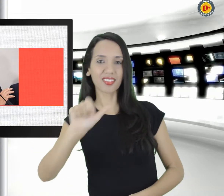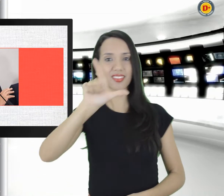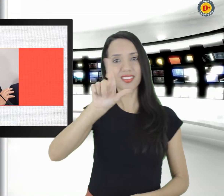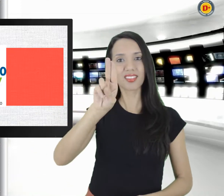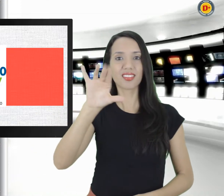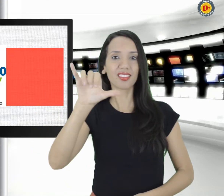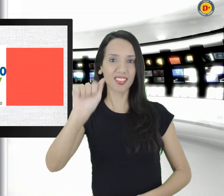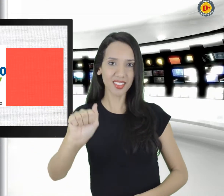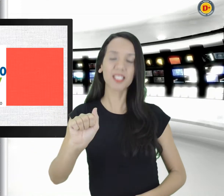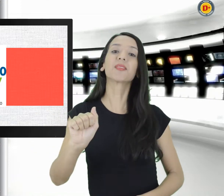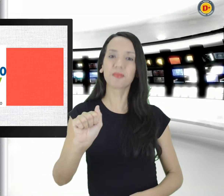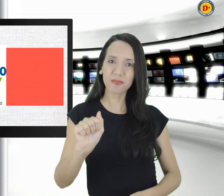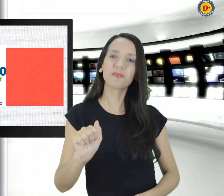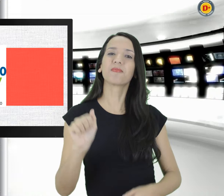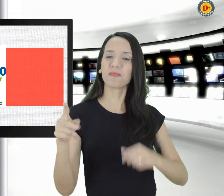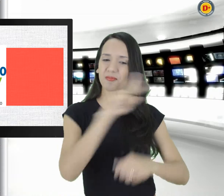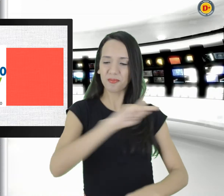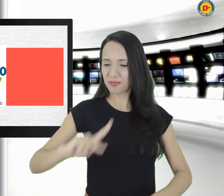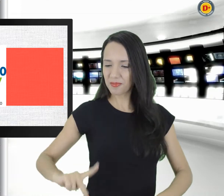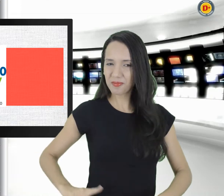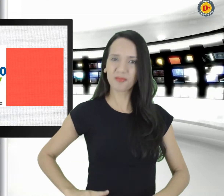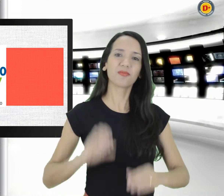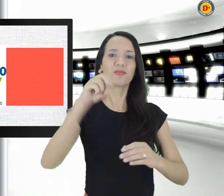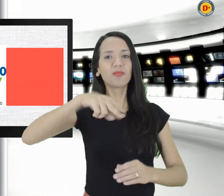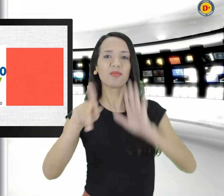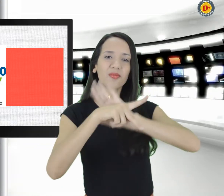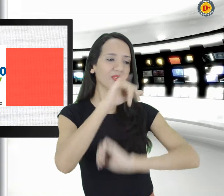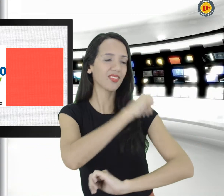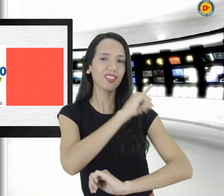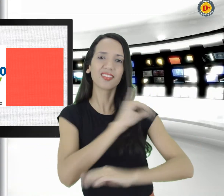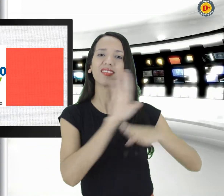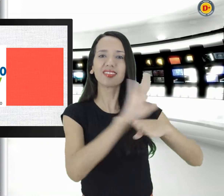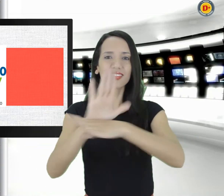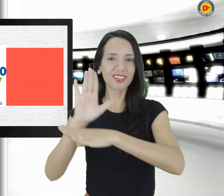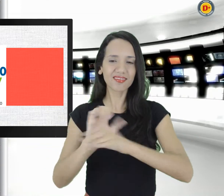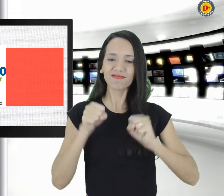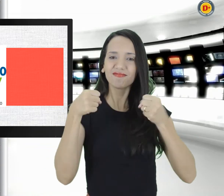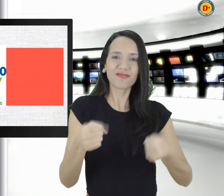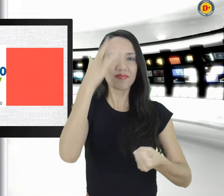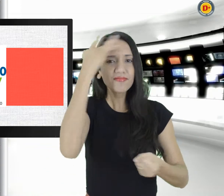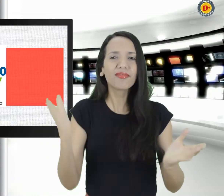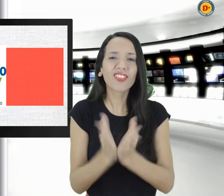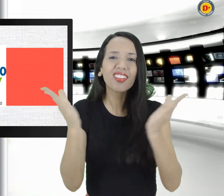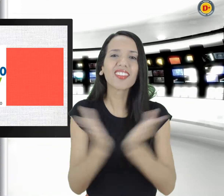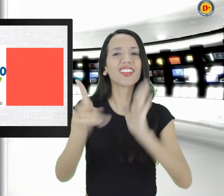ONG que promove ações como autonomia da pessoa com deficiência e qualificação profissional de jovens carentes na cidade